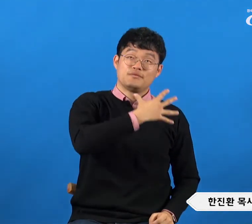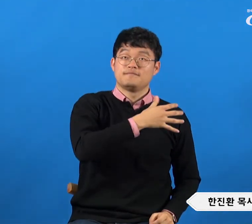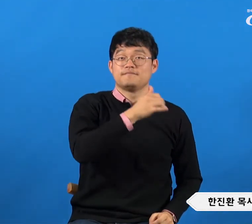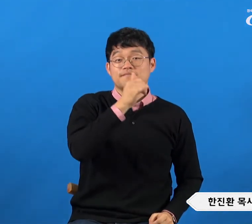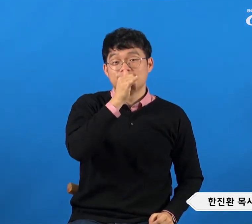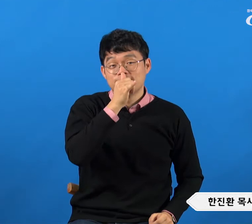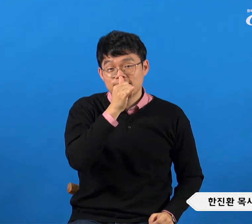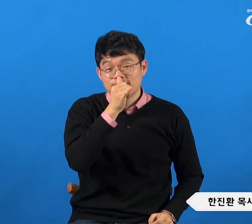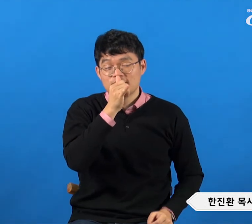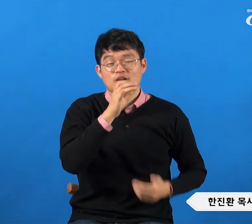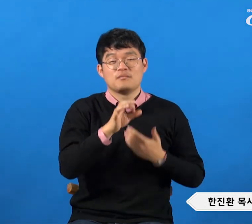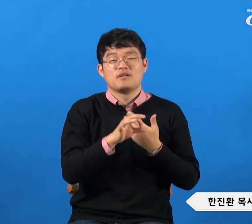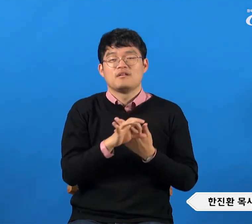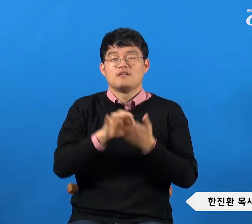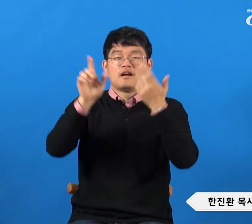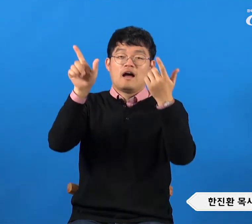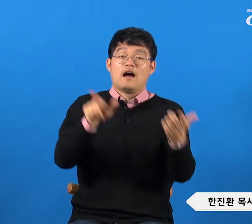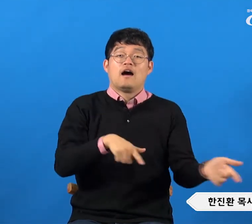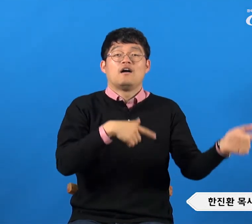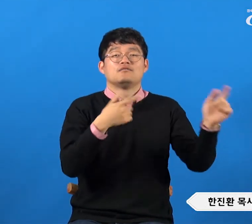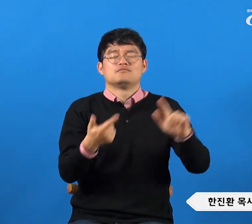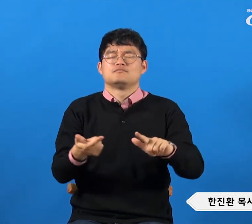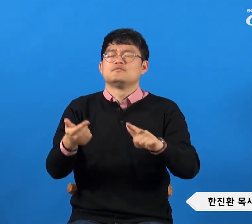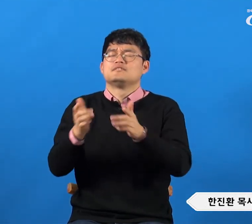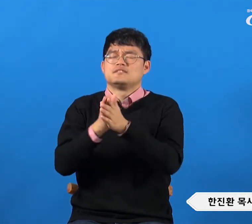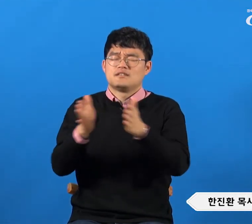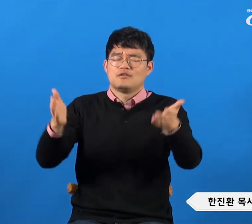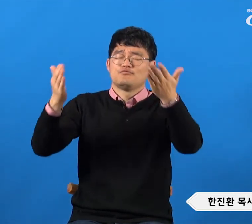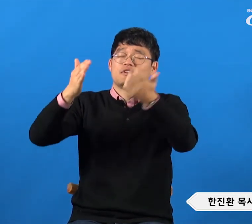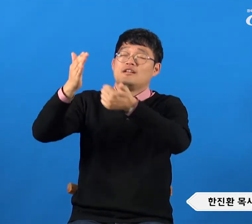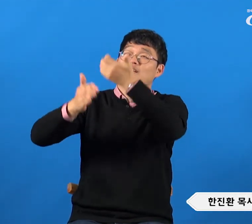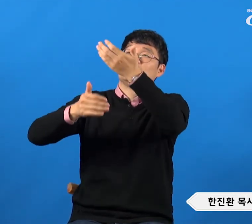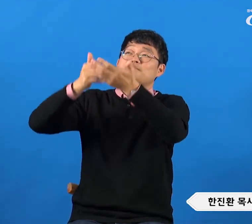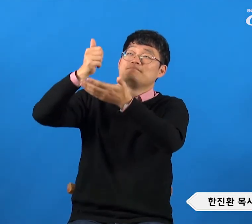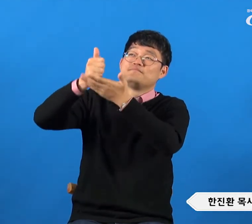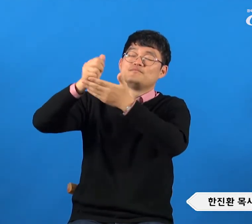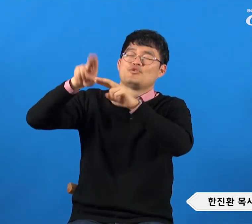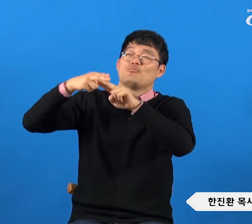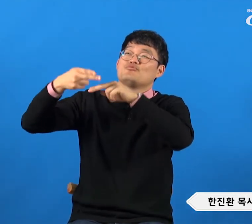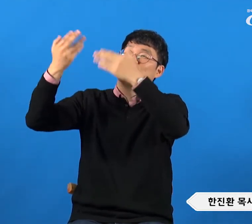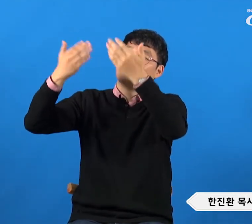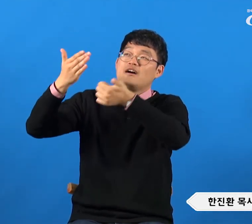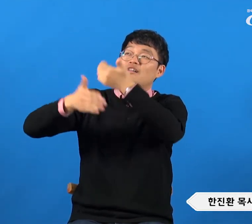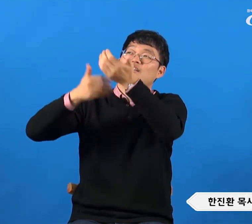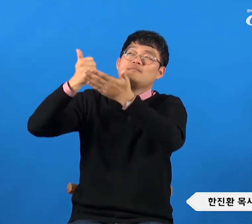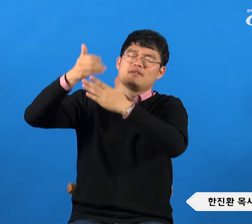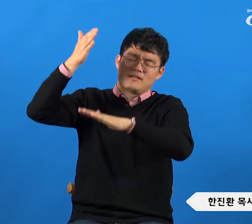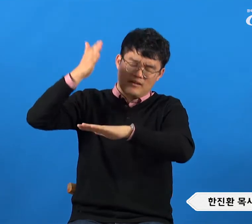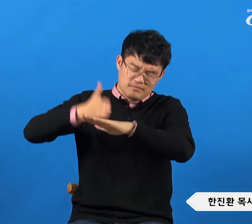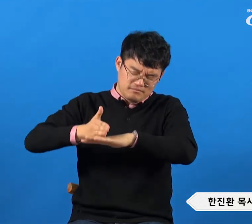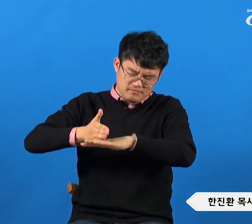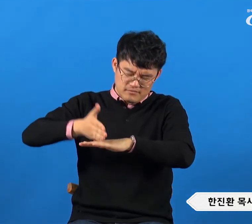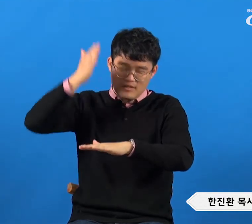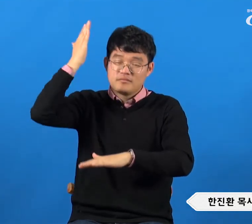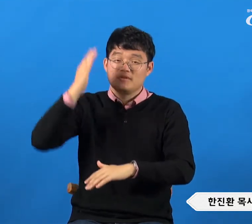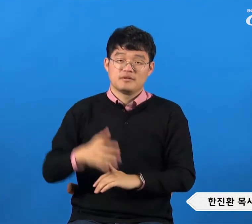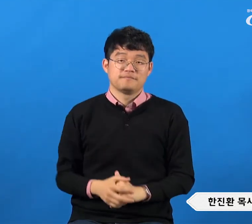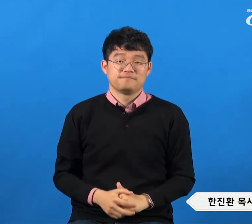비춰오지요. 그러면 하루를 주신 하나님, 선물로 주신 하나님 감사해야 합니다.